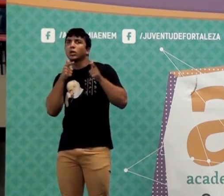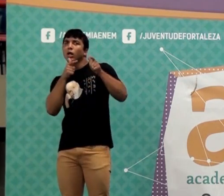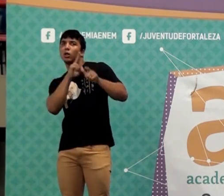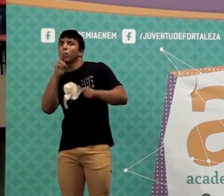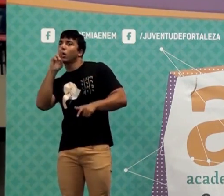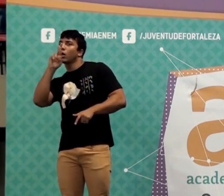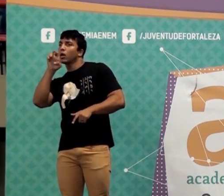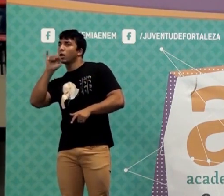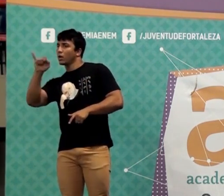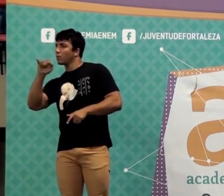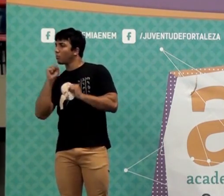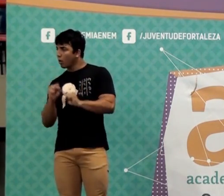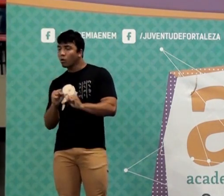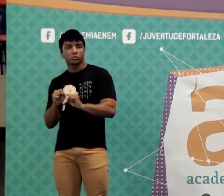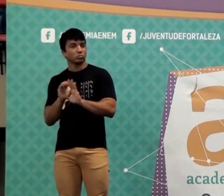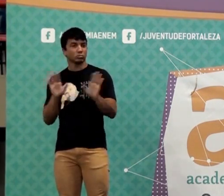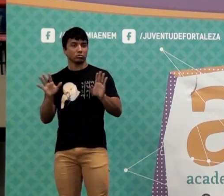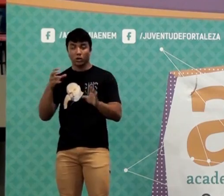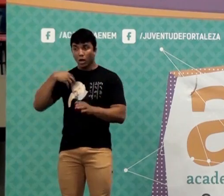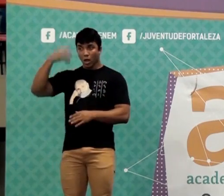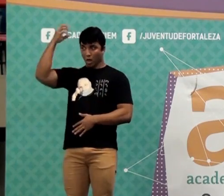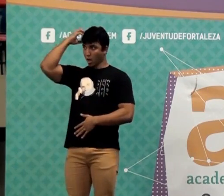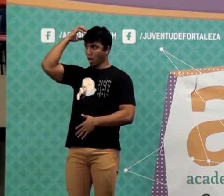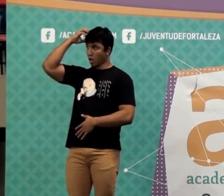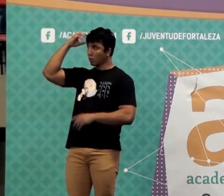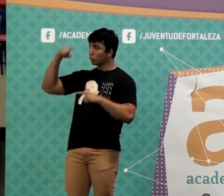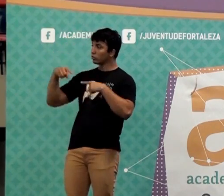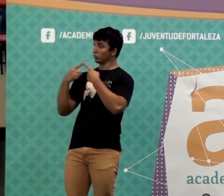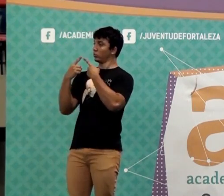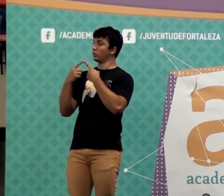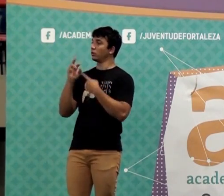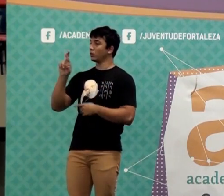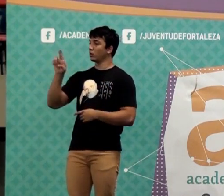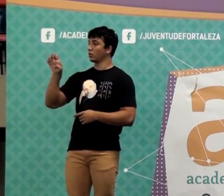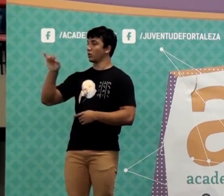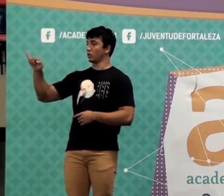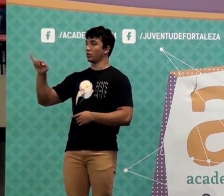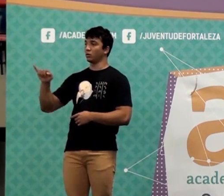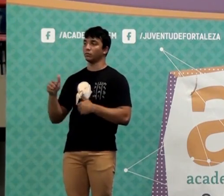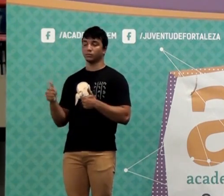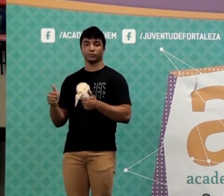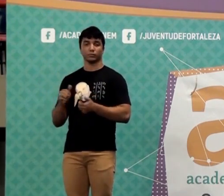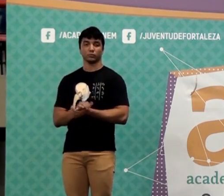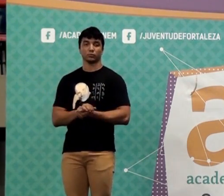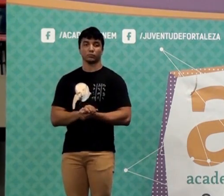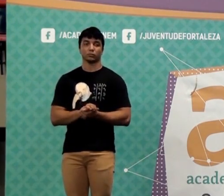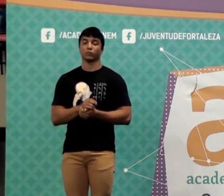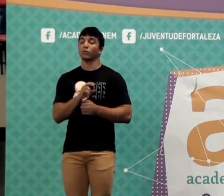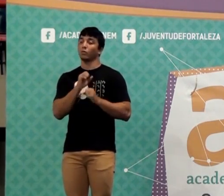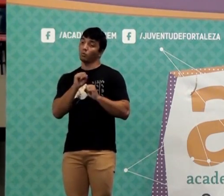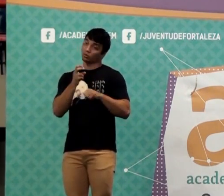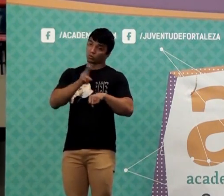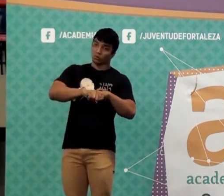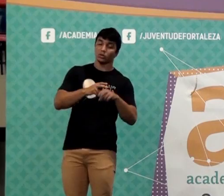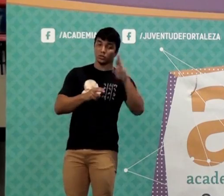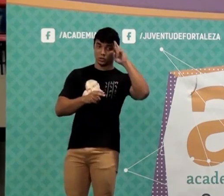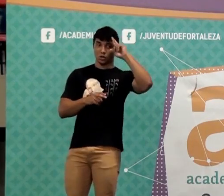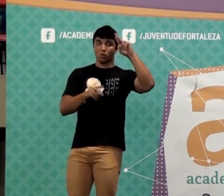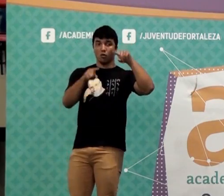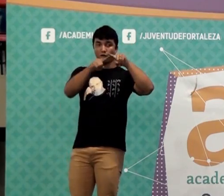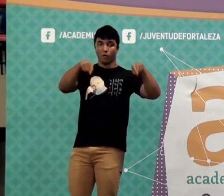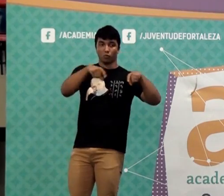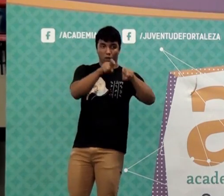fazendo. Então o dono desse espaço aqui, ele vira um rei. Como é o nome dele? O nome disso aqui é um feudo. O nome desse rapaz que